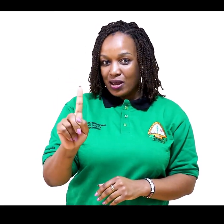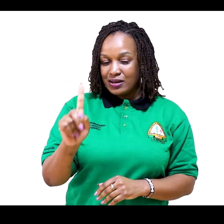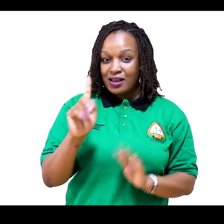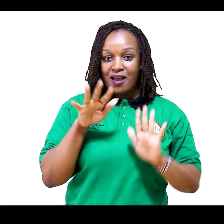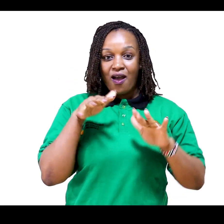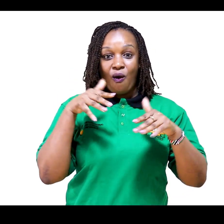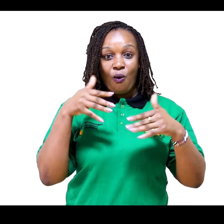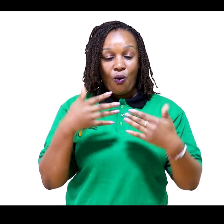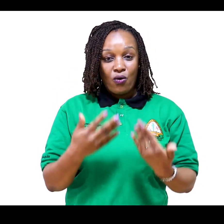0208030666.